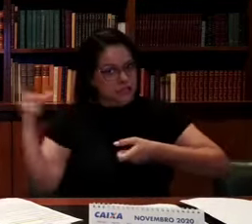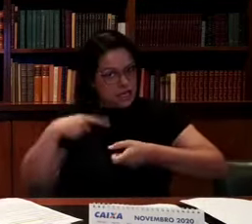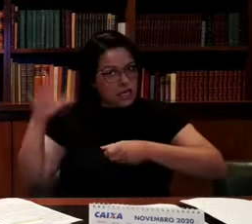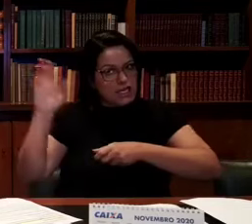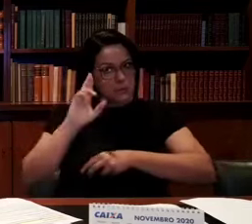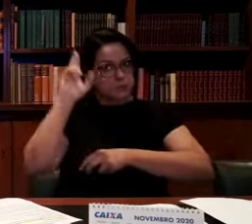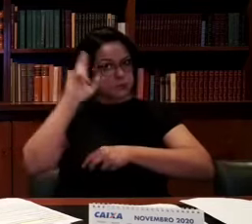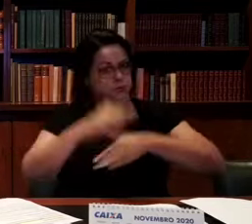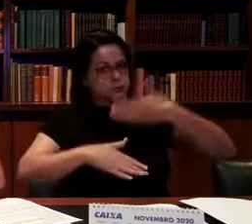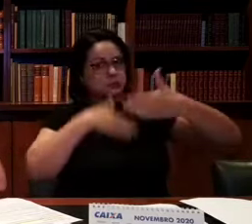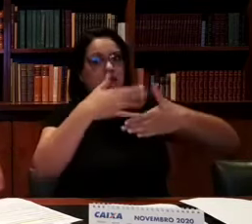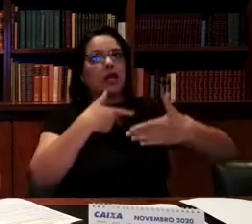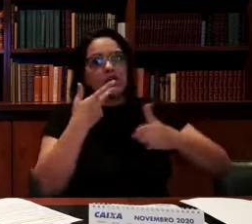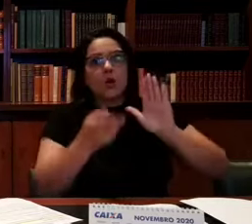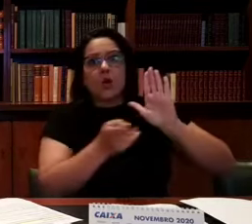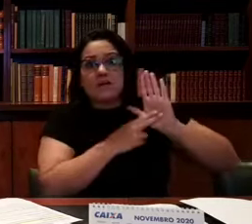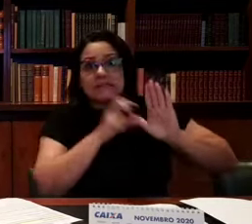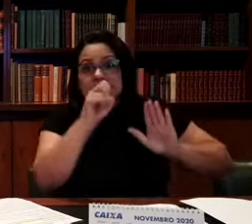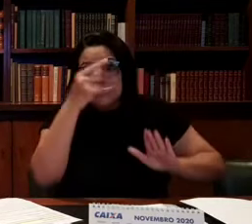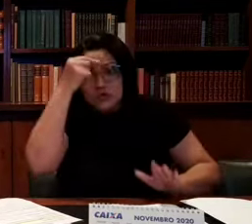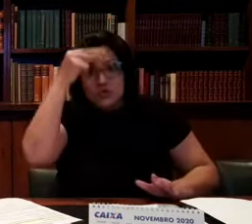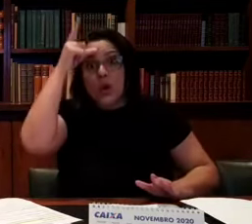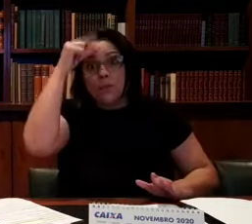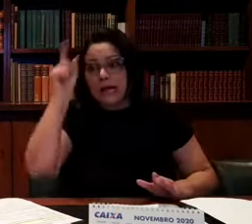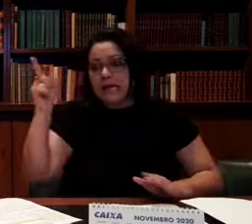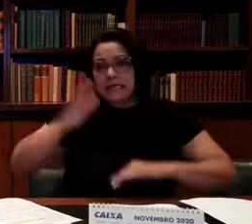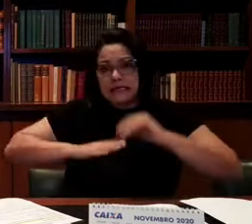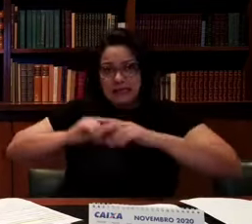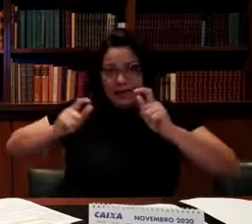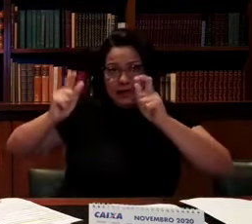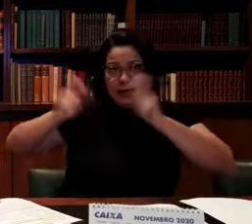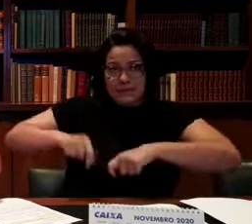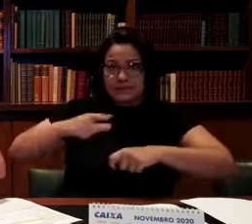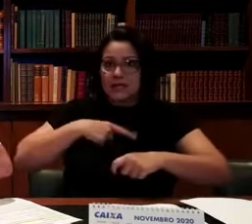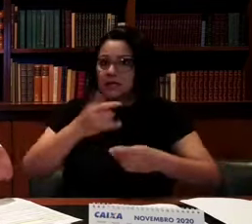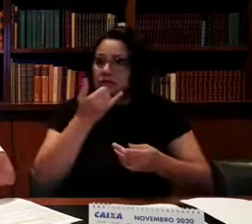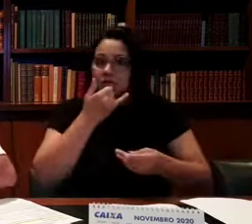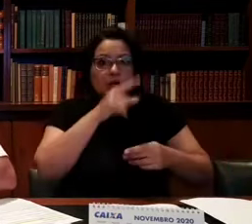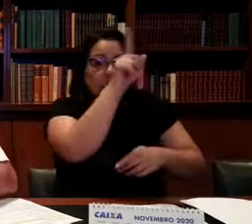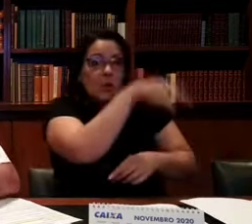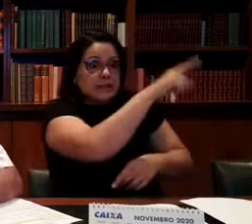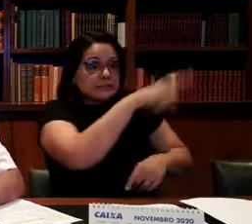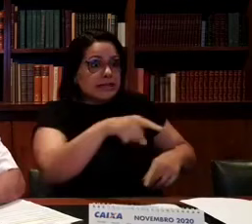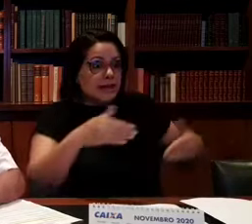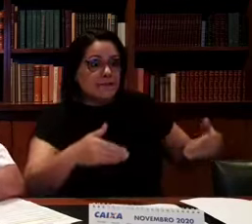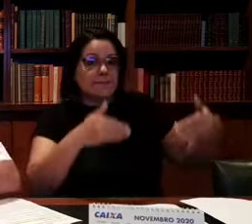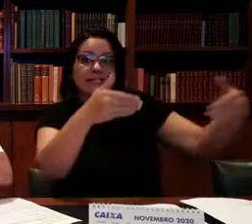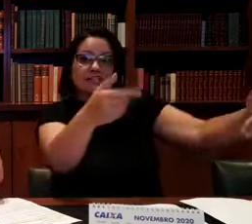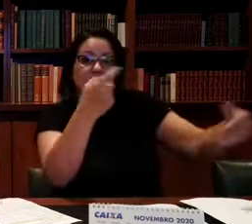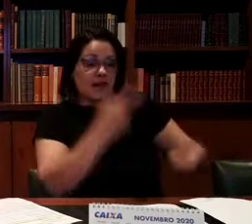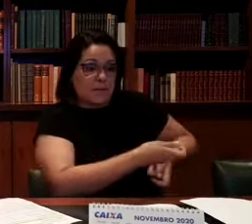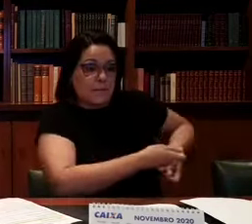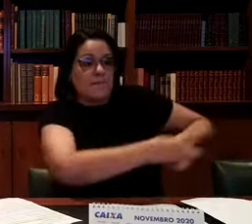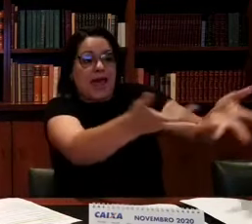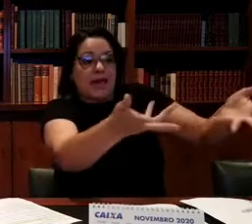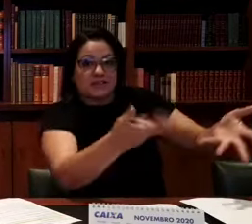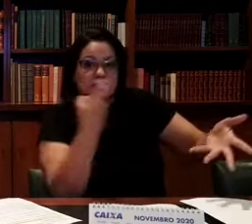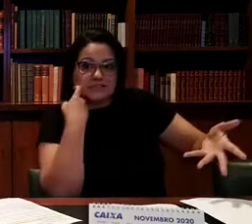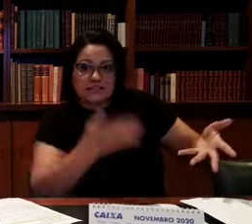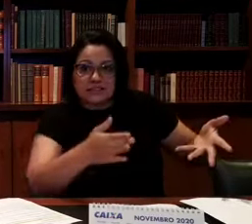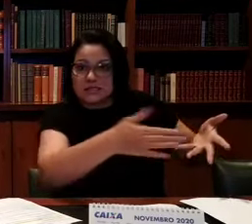e eu confesso pública ver se eu soubesse da da capacidade do Sef eu não teria assim no Ministério da Pesca porque